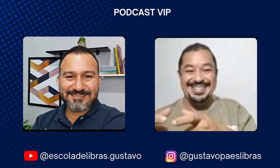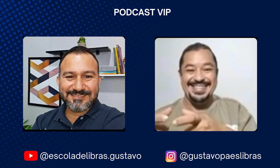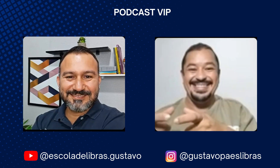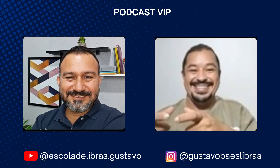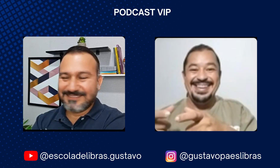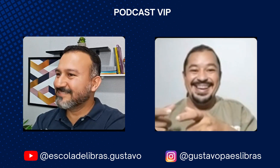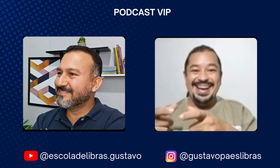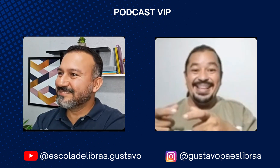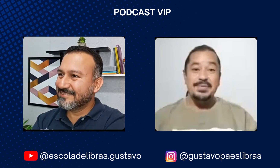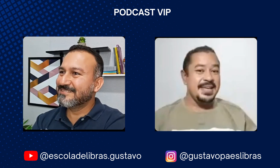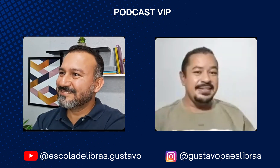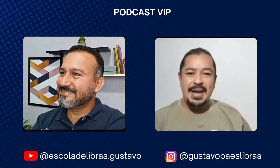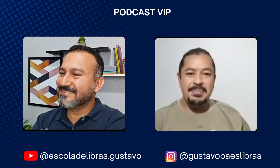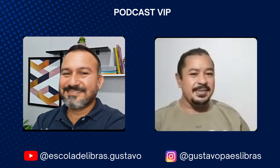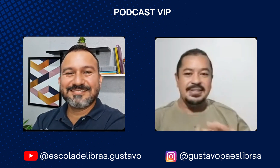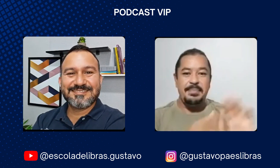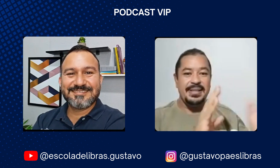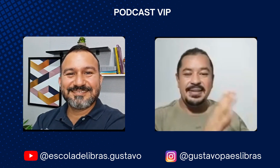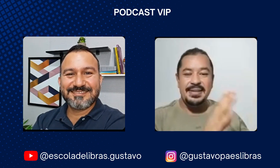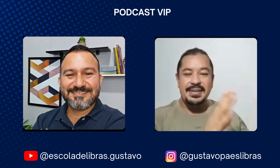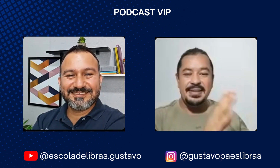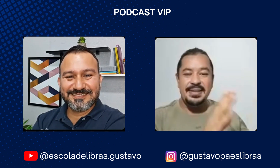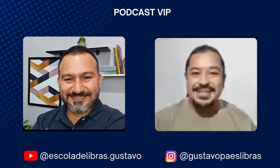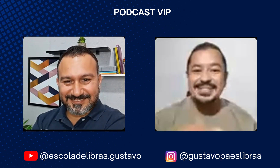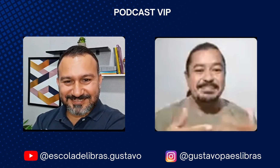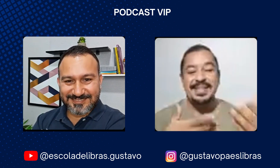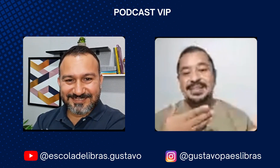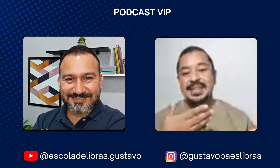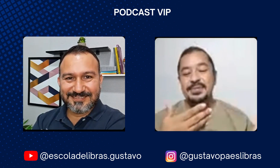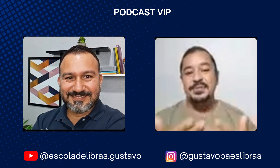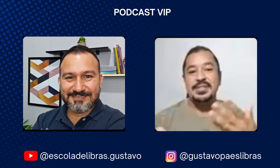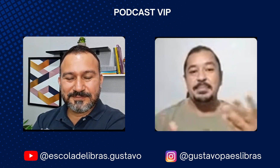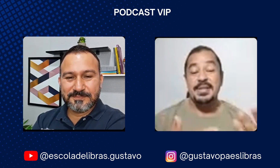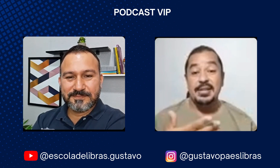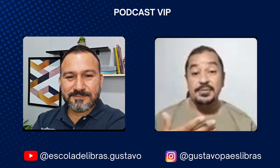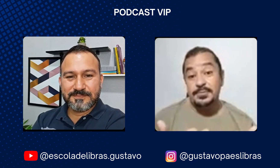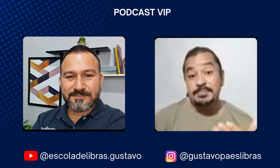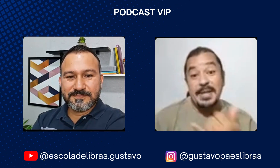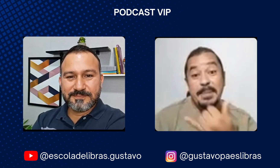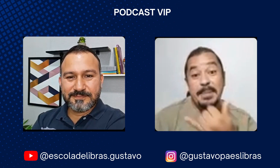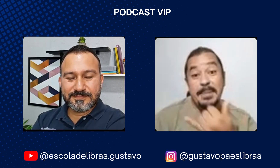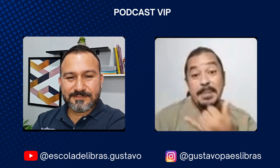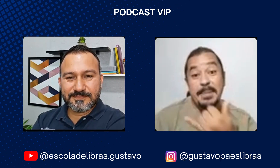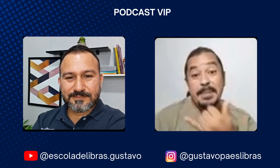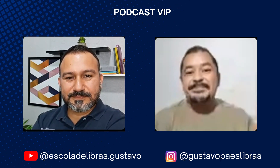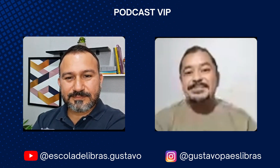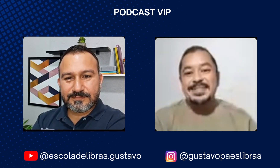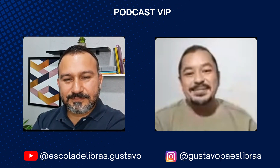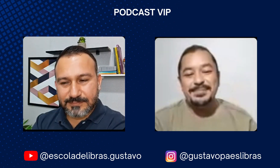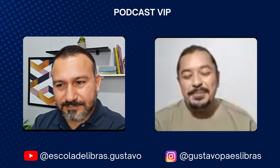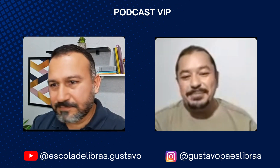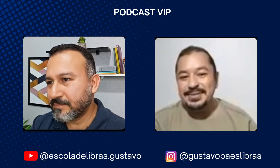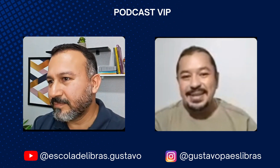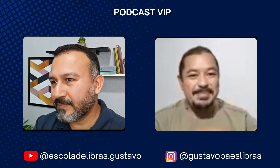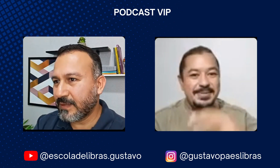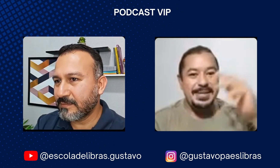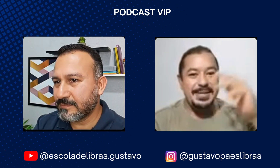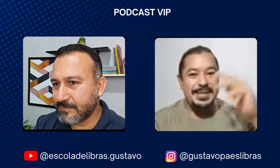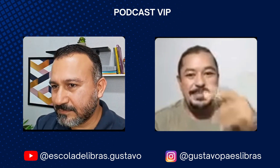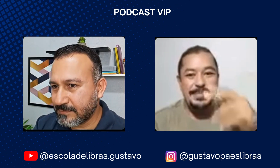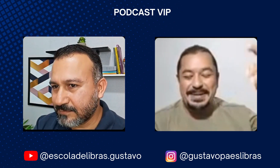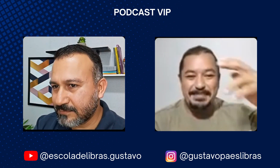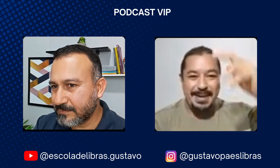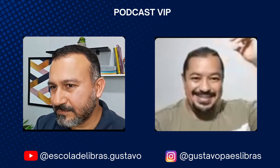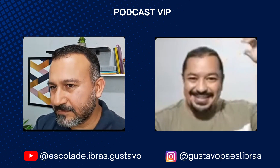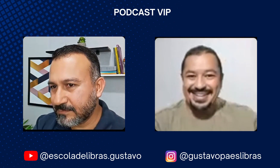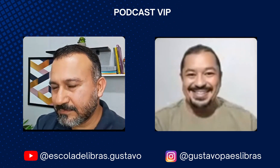Que você é intérprete, interpreta isso. Aí acho que a gente tem condições de interpretar tudo. Depende, né? Se for um